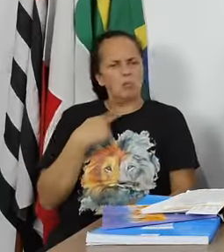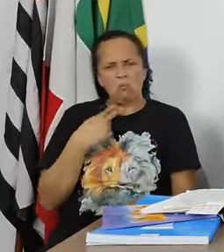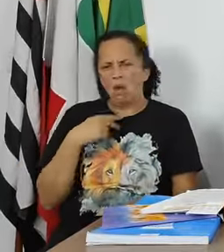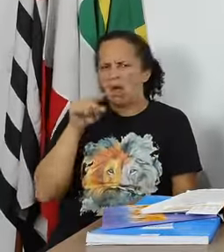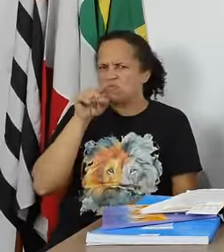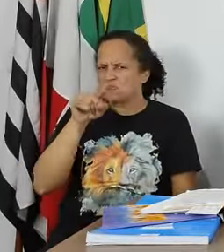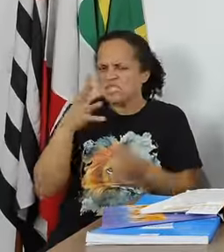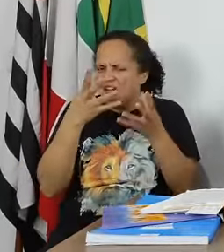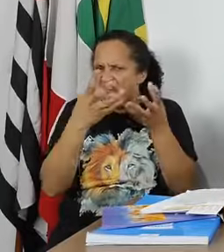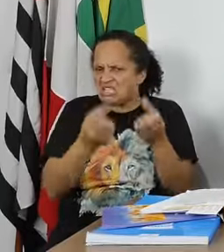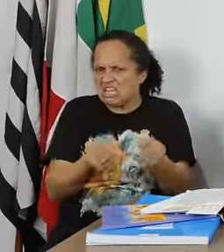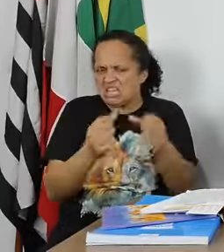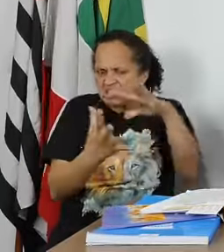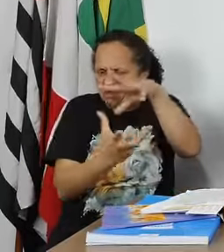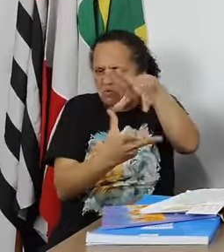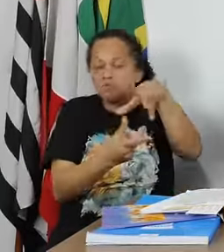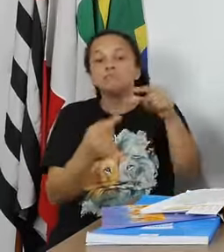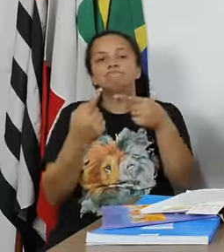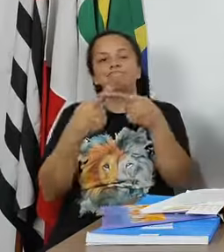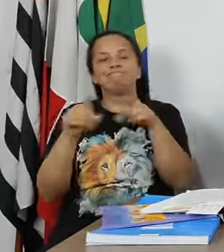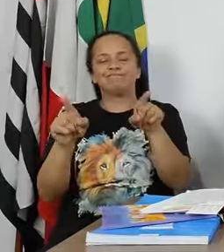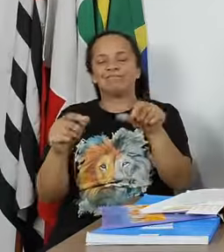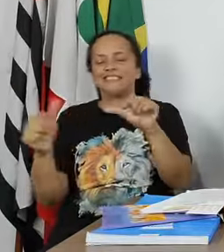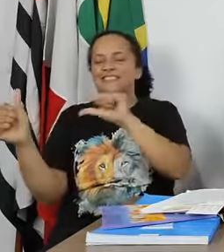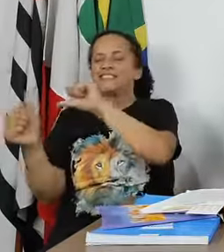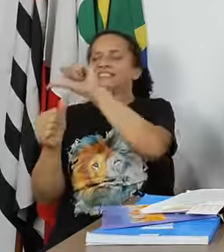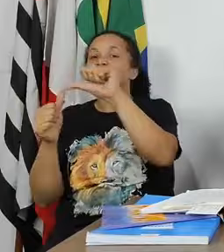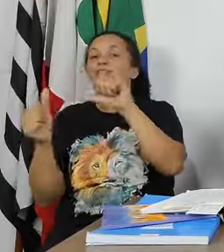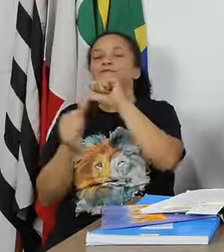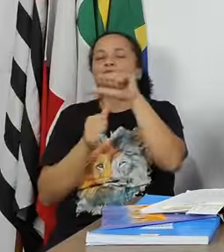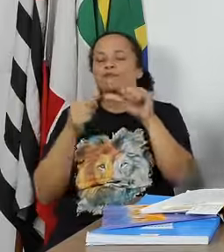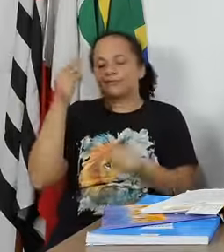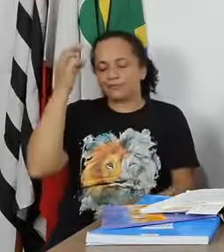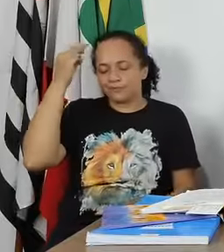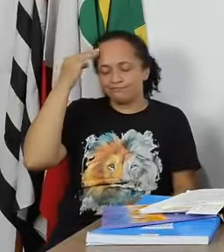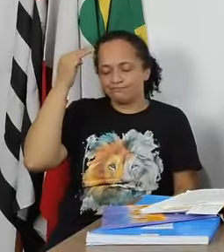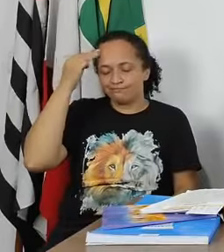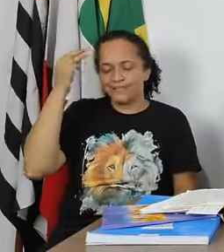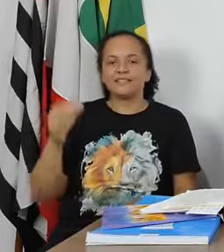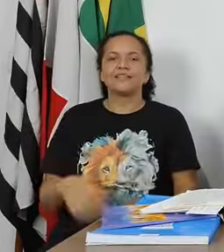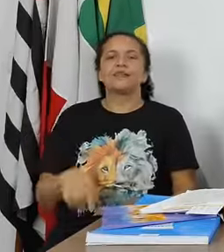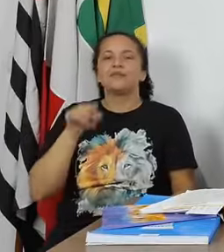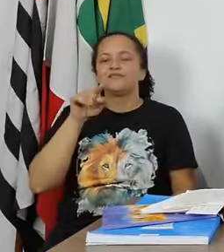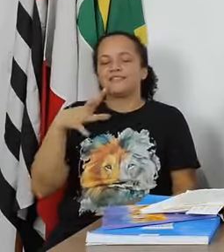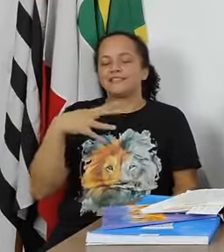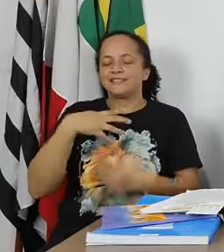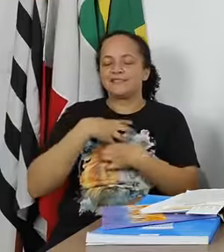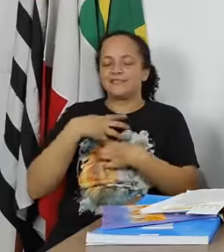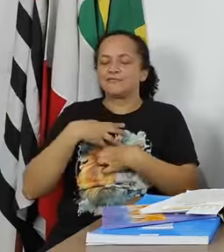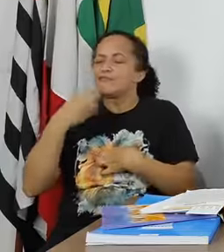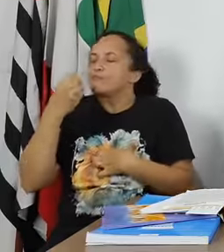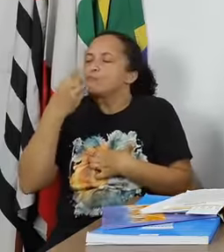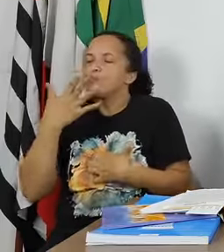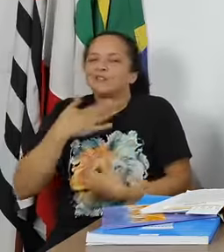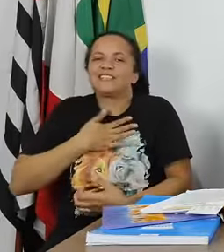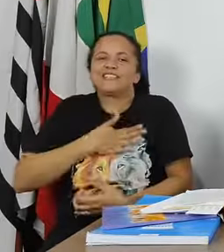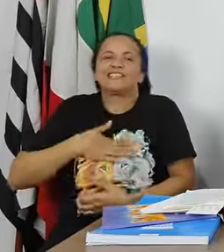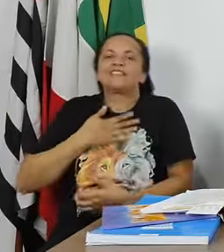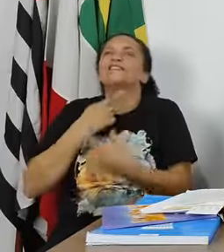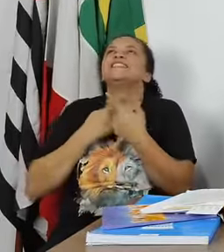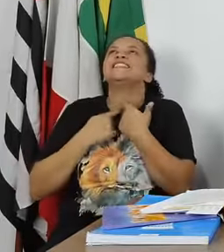mas transformai-vos pela renovação da mente, para que experimenteis qual seja a boa, agradável e perfeita